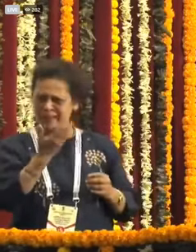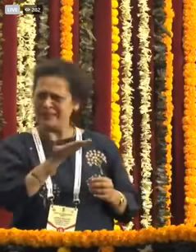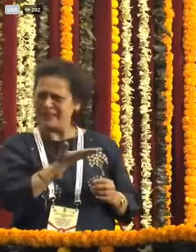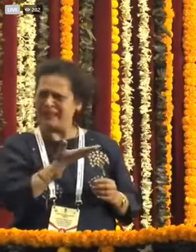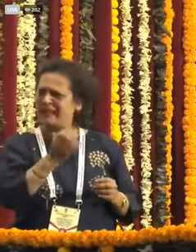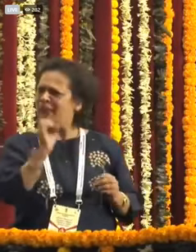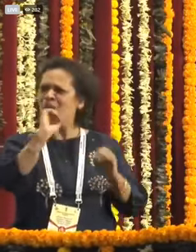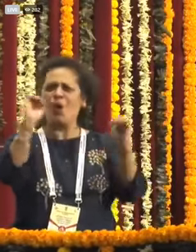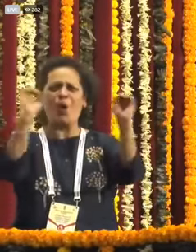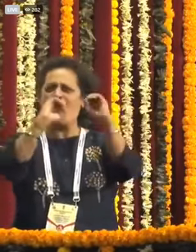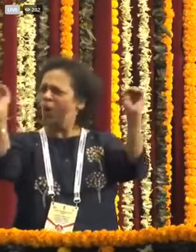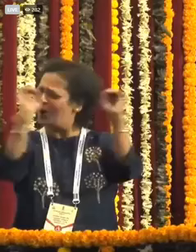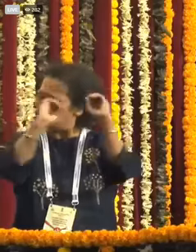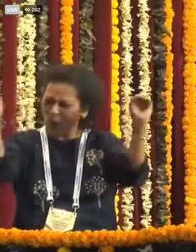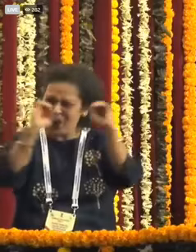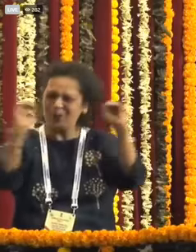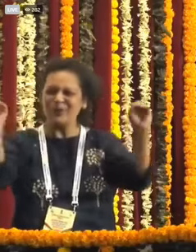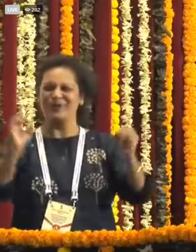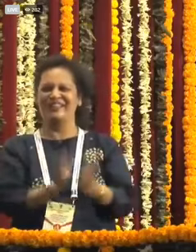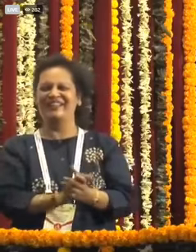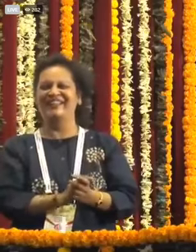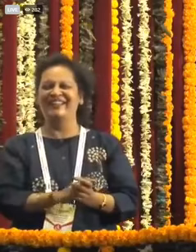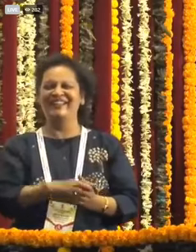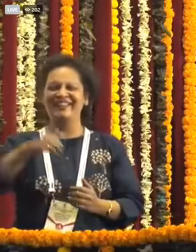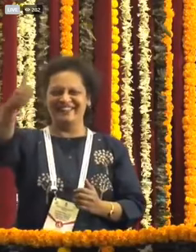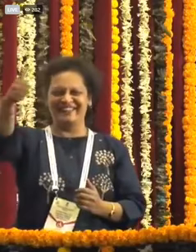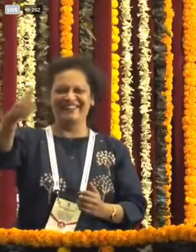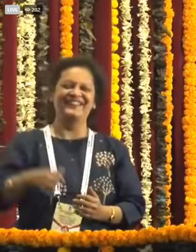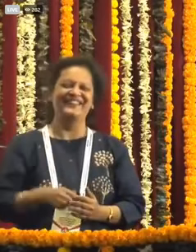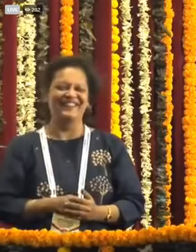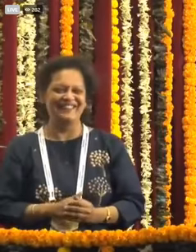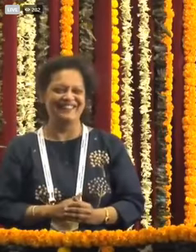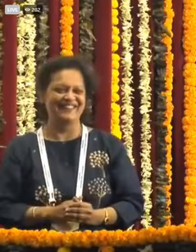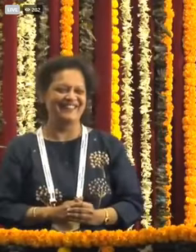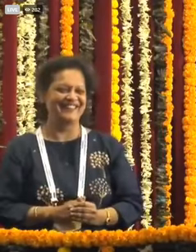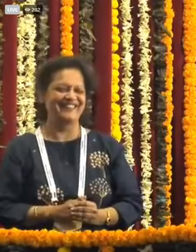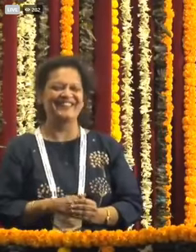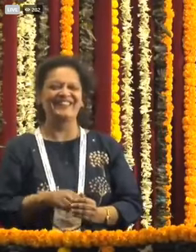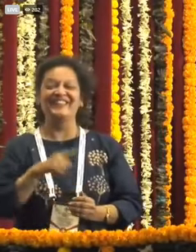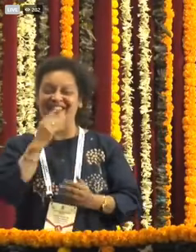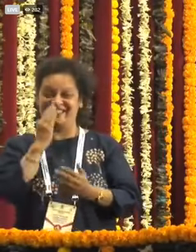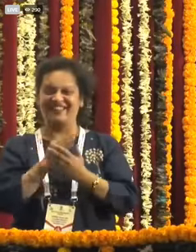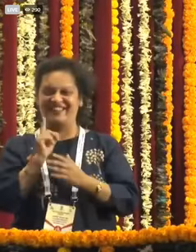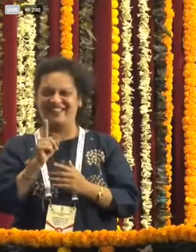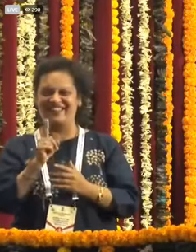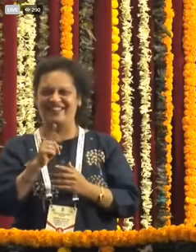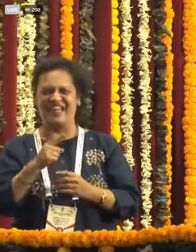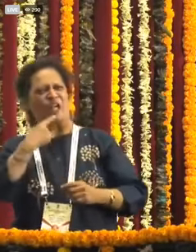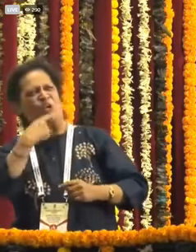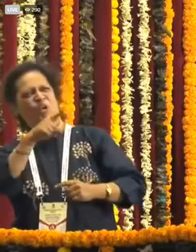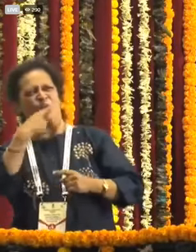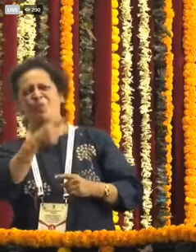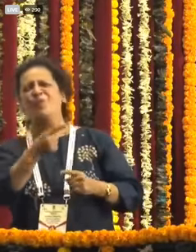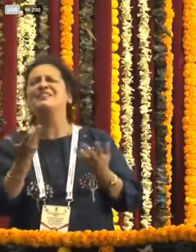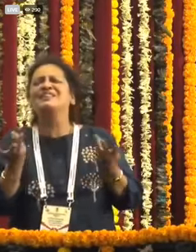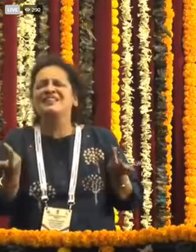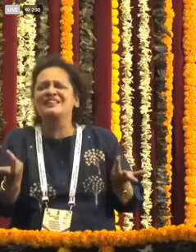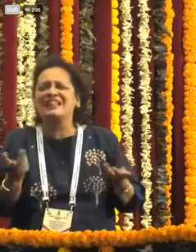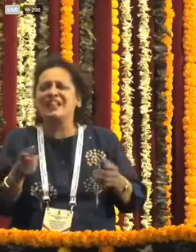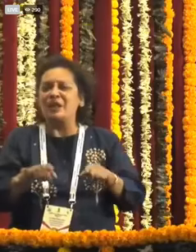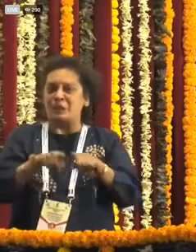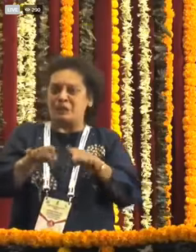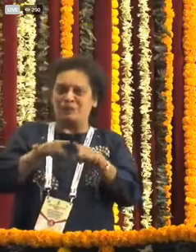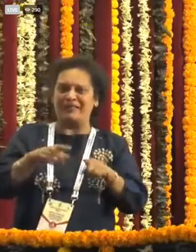का सांगा बर। म्हणजे खऱ्या अर्थाने आरोप करायची देखील